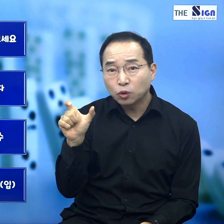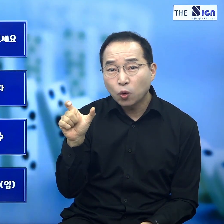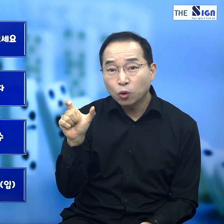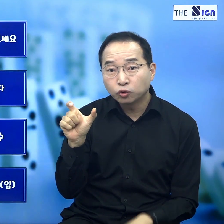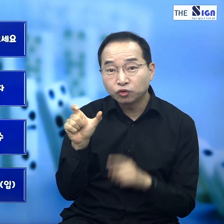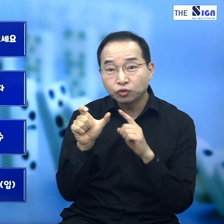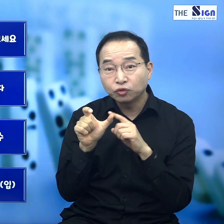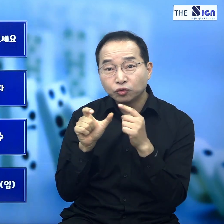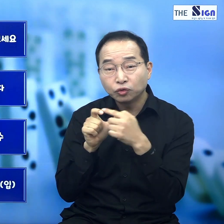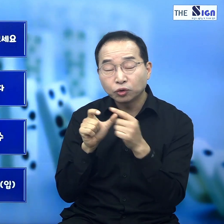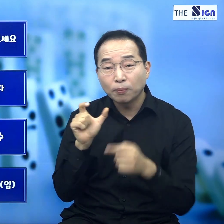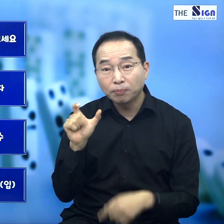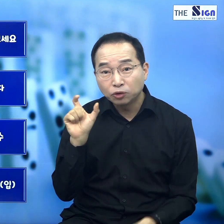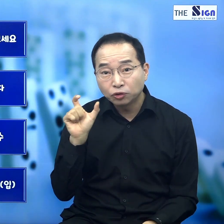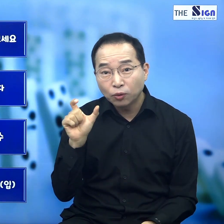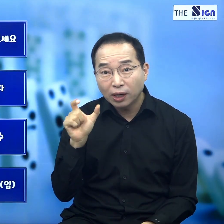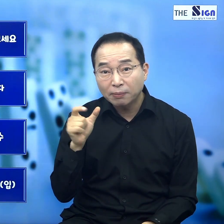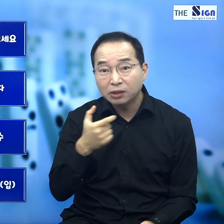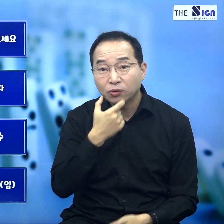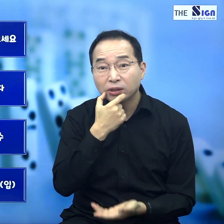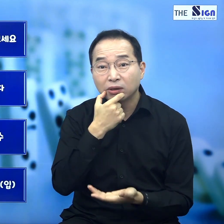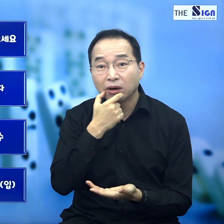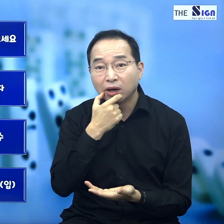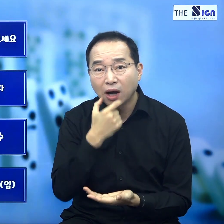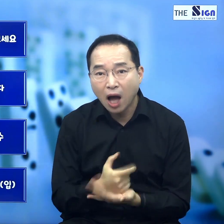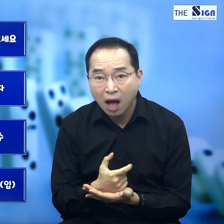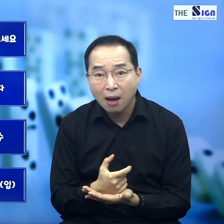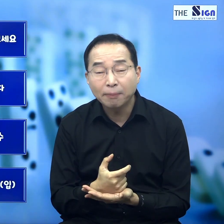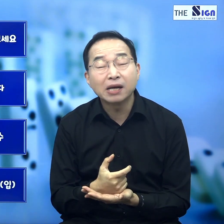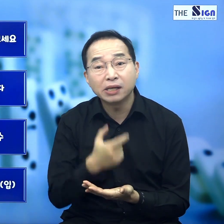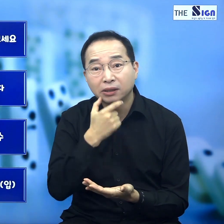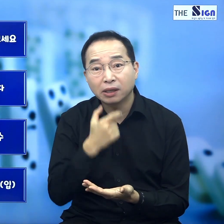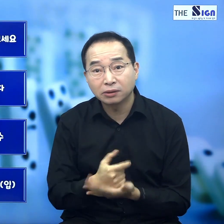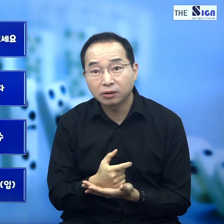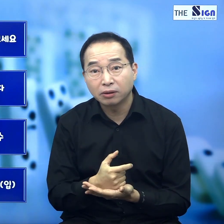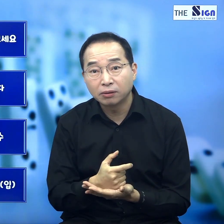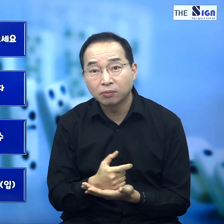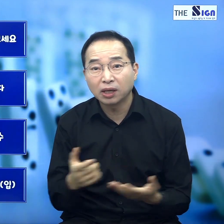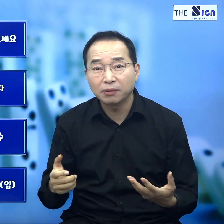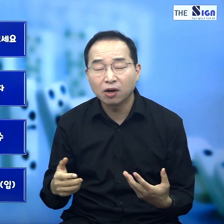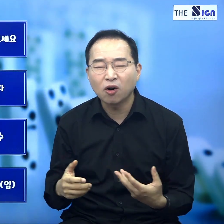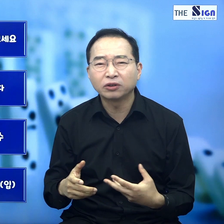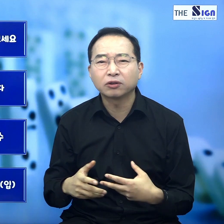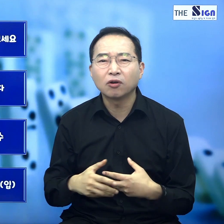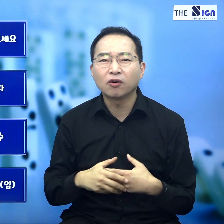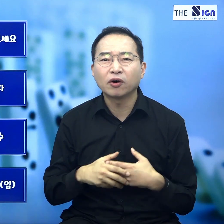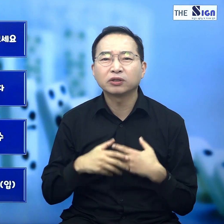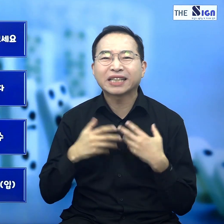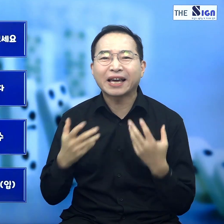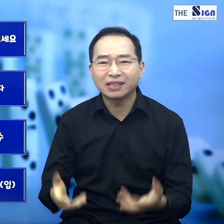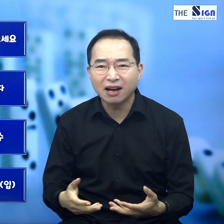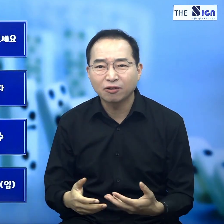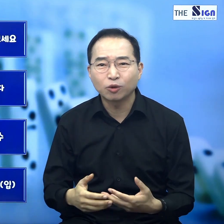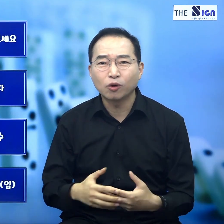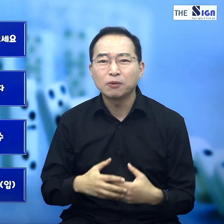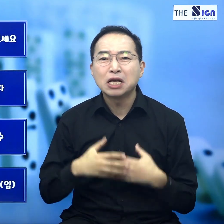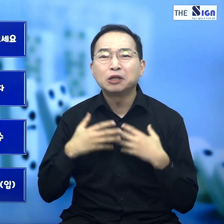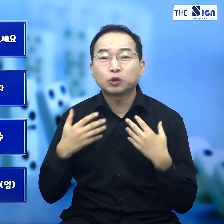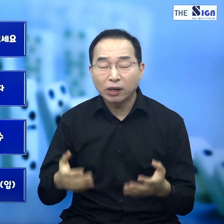요 두 손가락만 이용해서 빨리 할 때가 있어요. 뭐냐면 어떤 거 사기당하고 쏘갔을